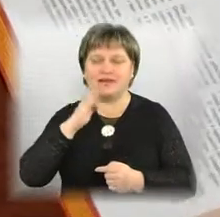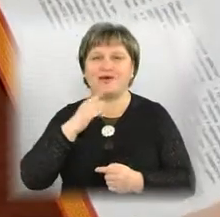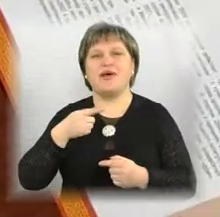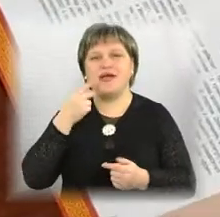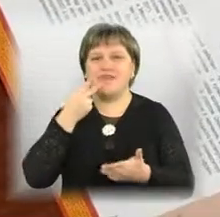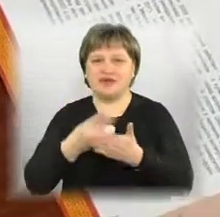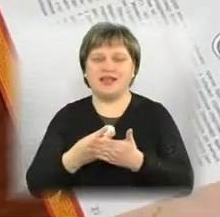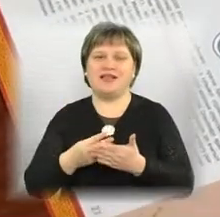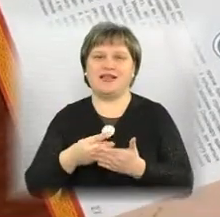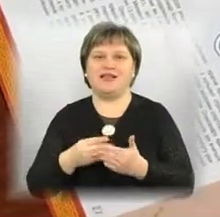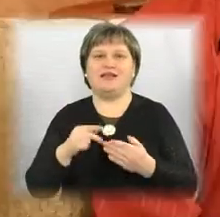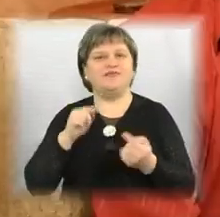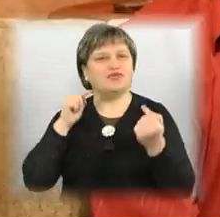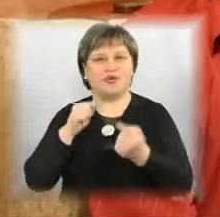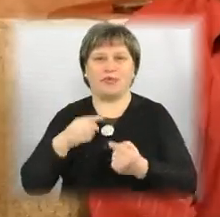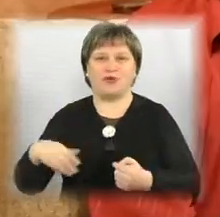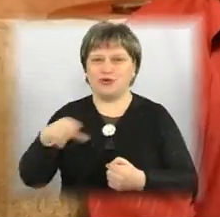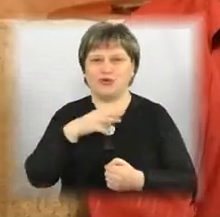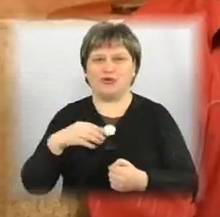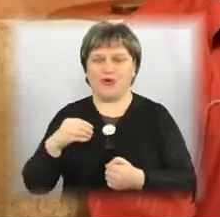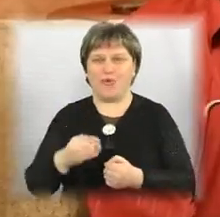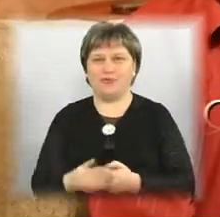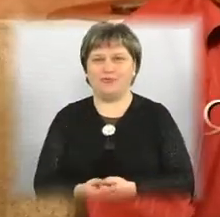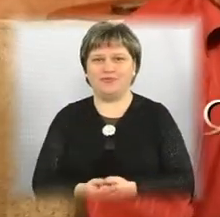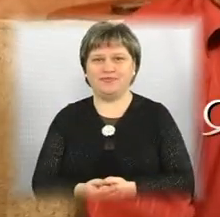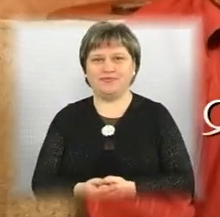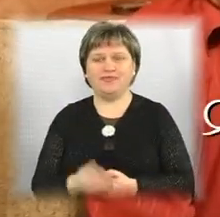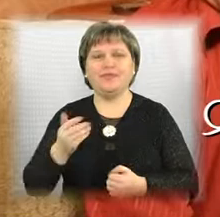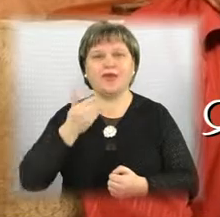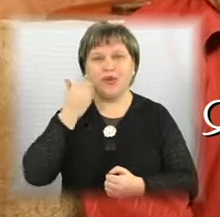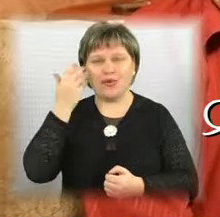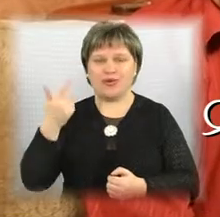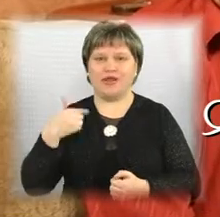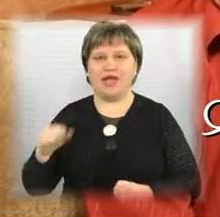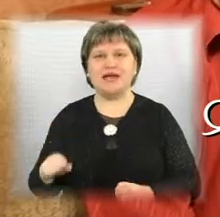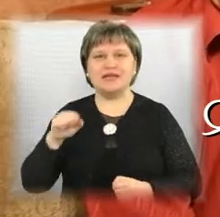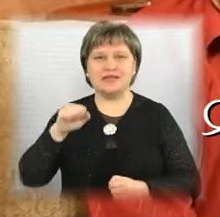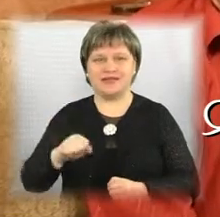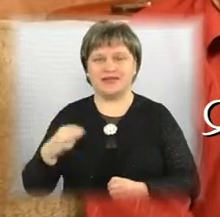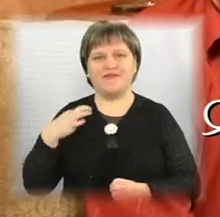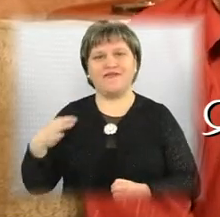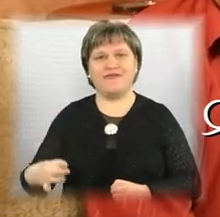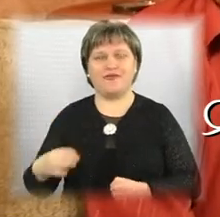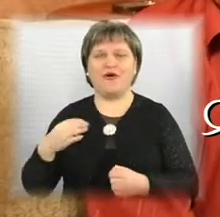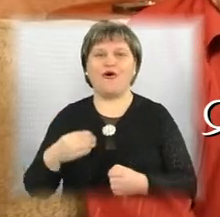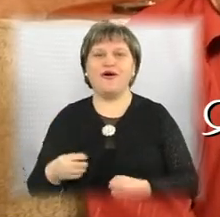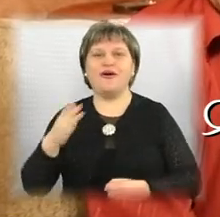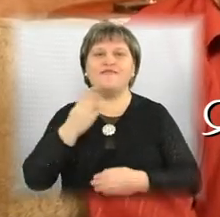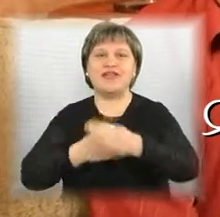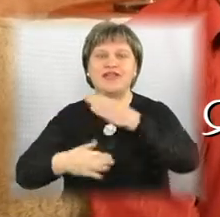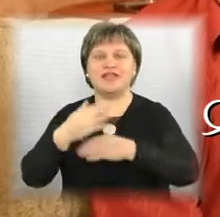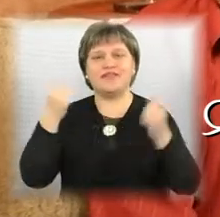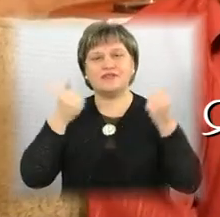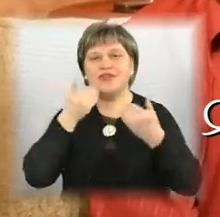саме собою. Коли я його завів він в спорт, кажу, чим дитина може